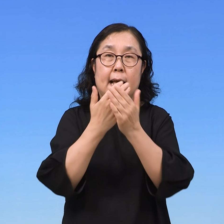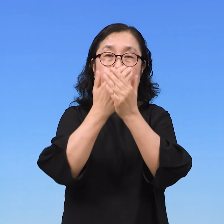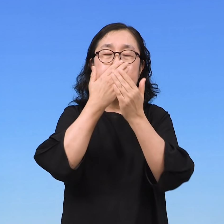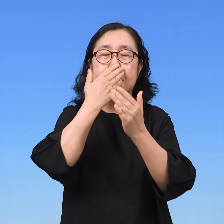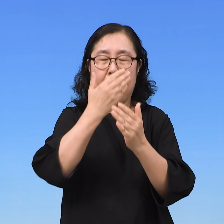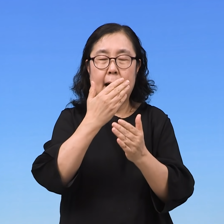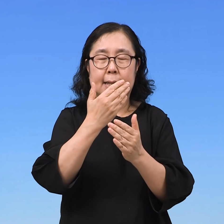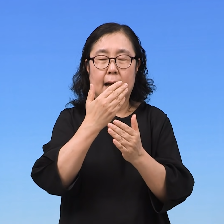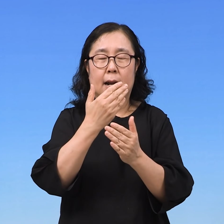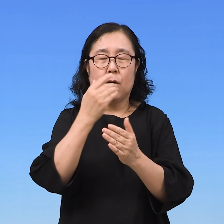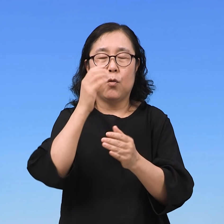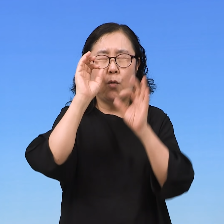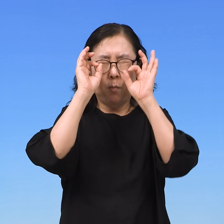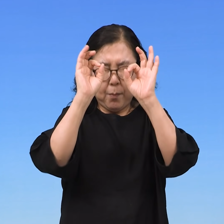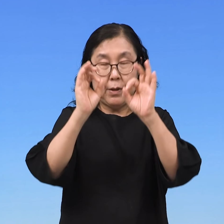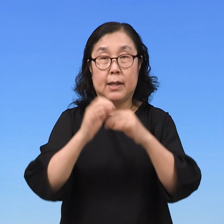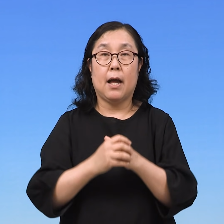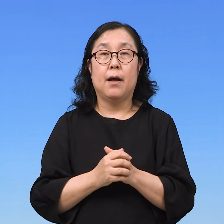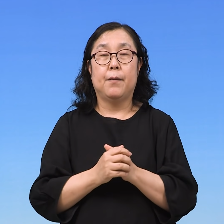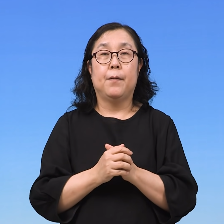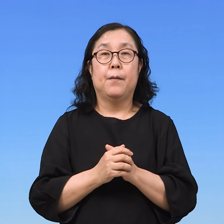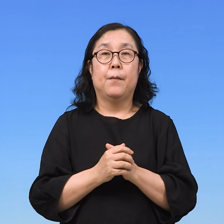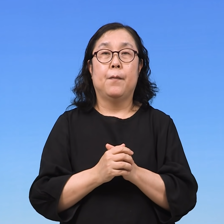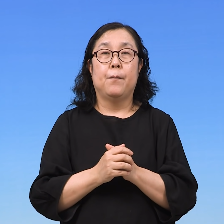성장 가능성. 왜?